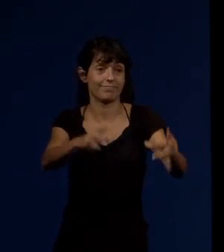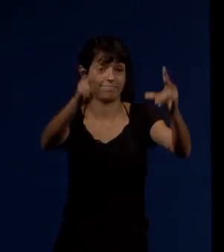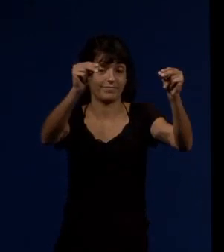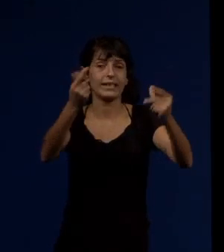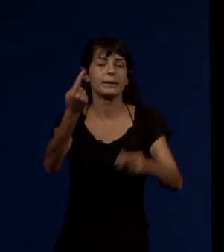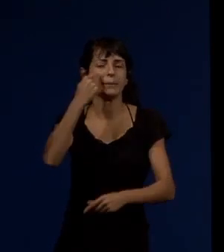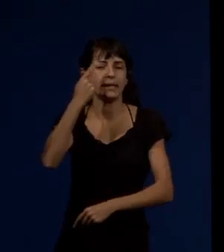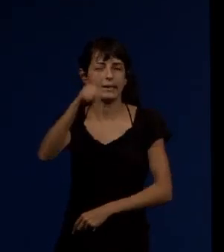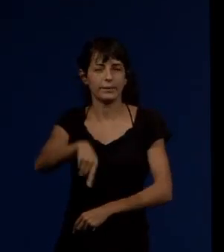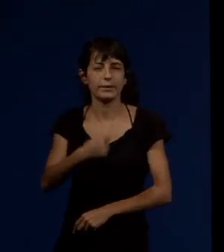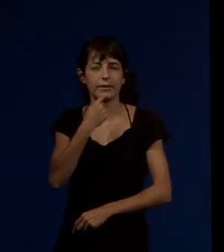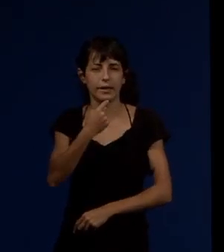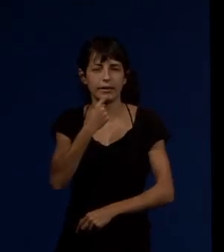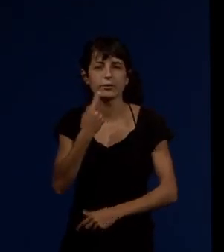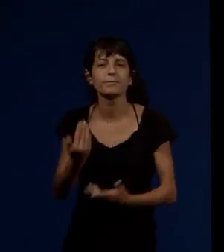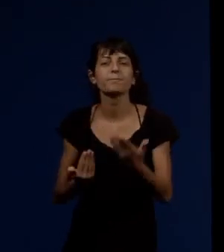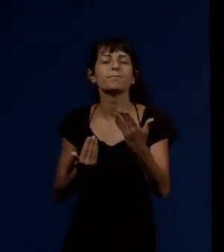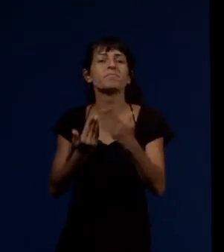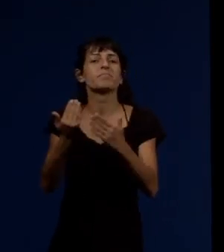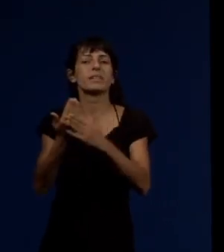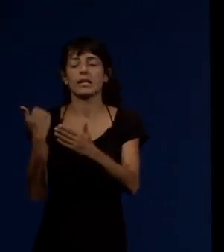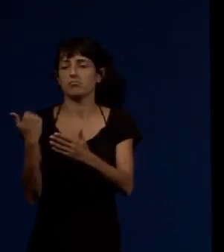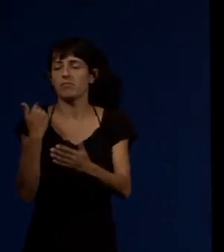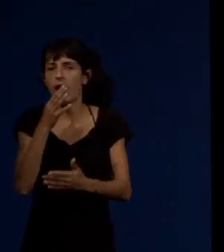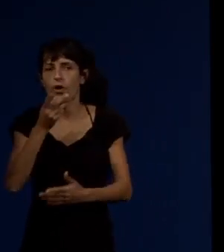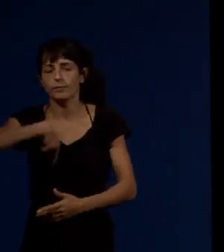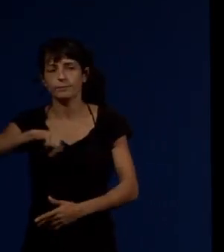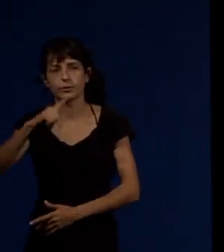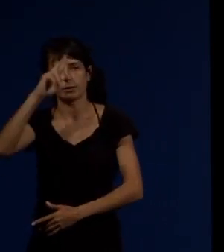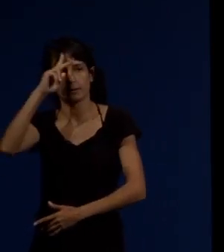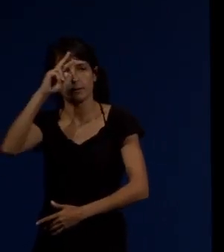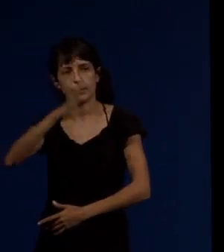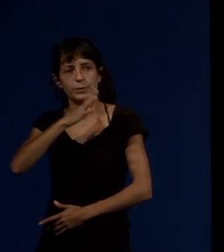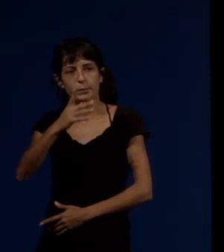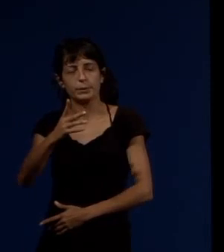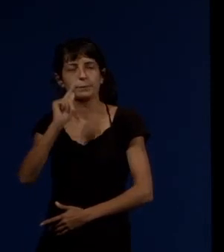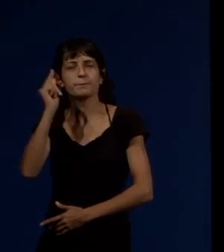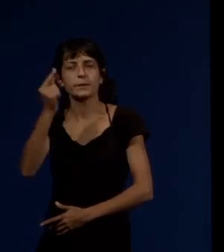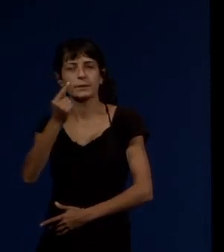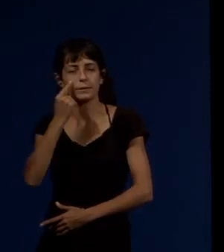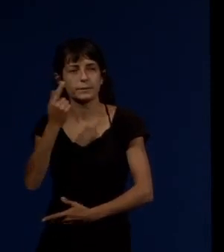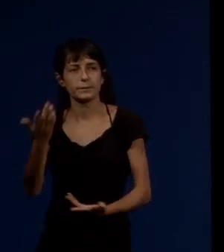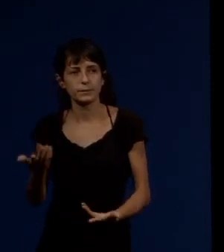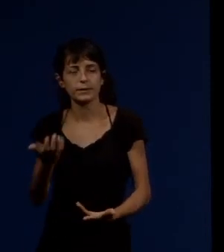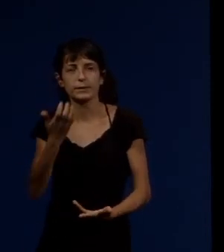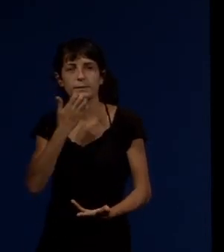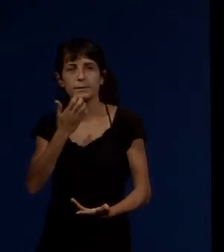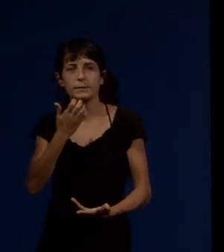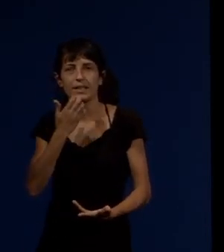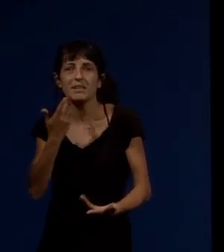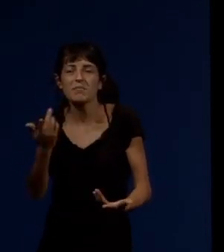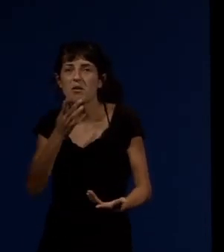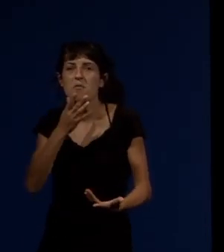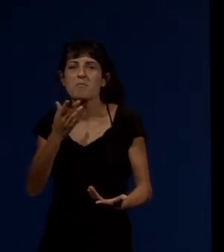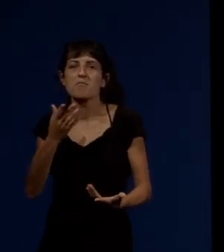mirade, nestes días xustamente estábamos preocupadas porque veíamos que nin siquiera tiñan a ben convocar ou